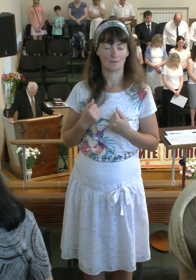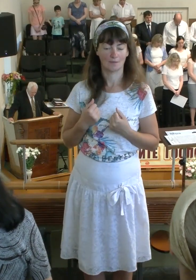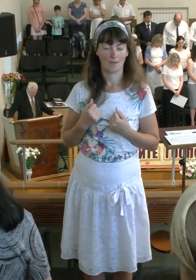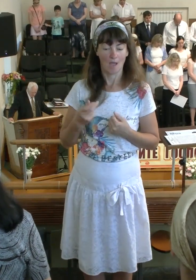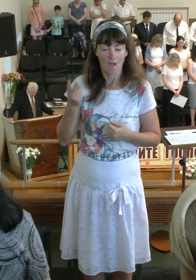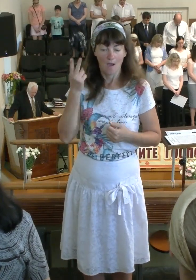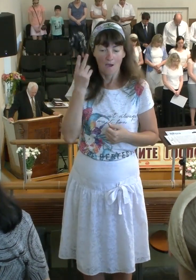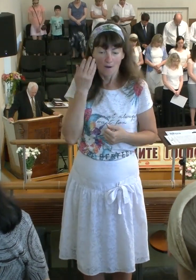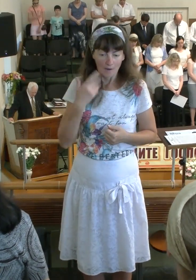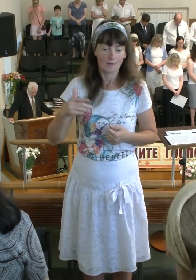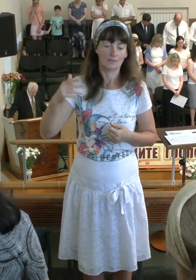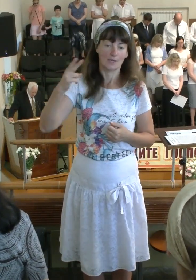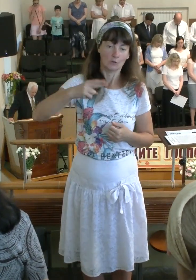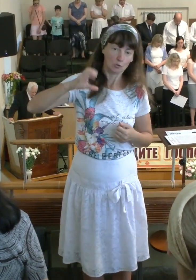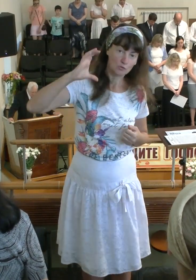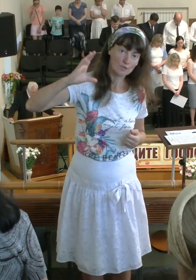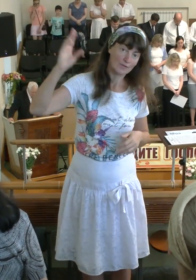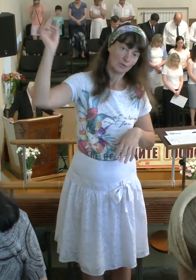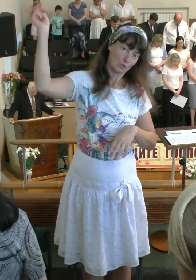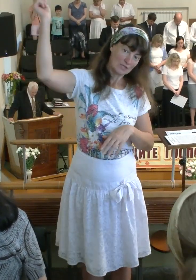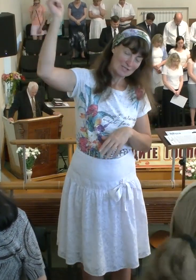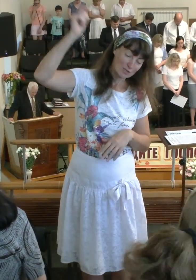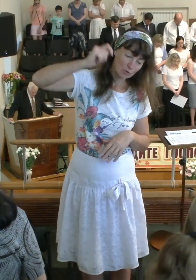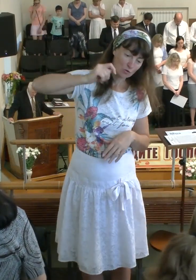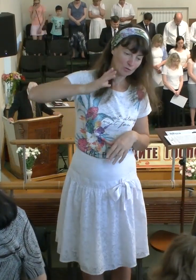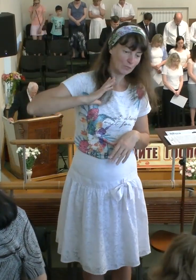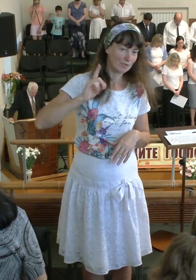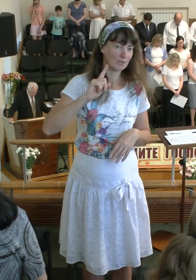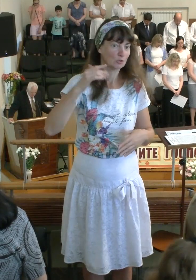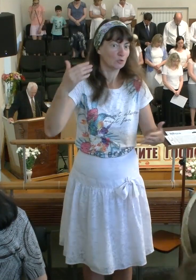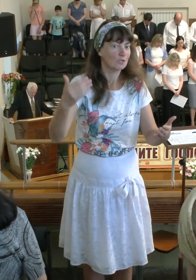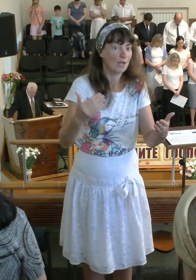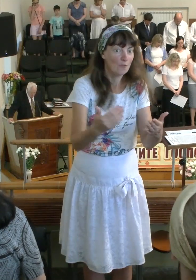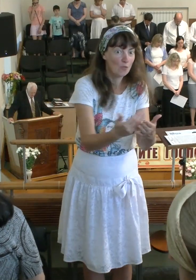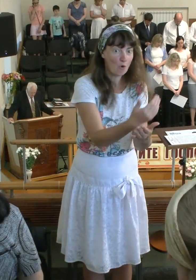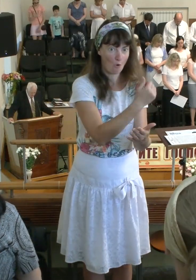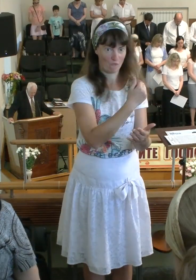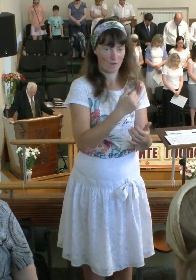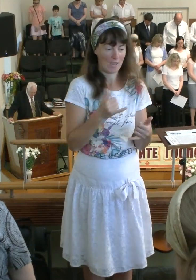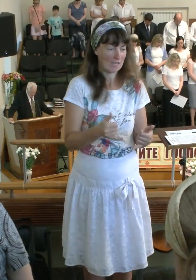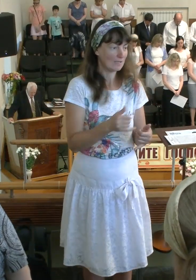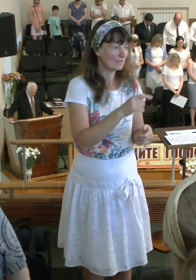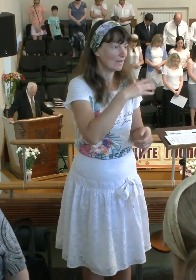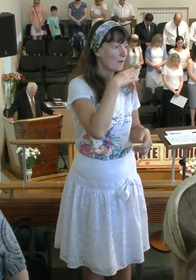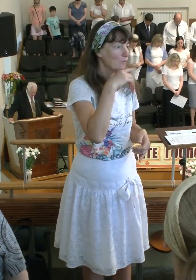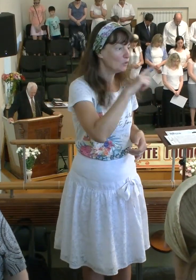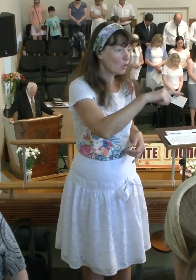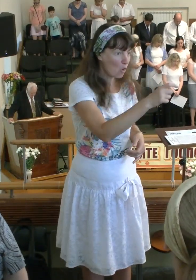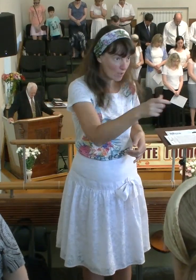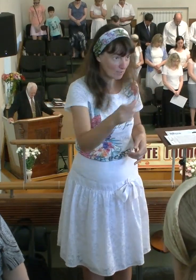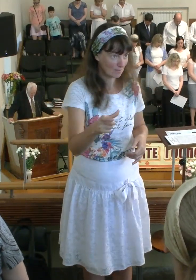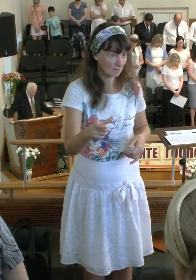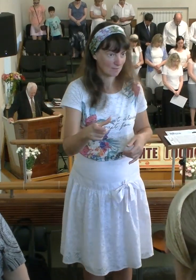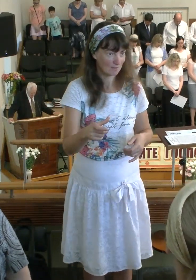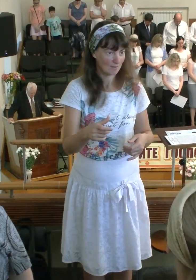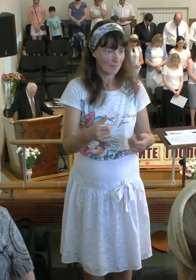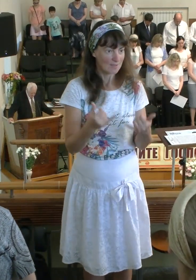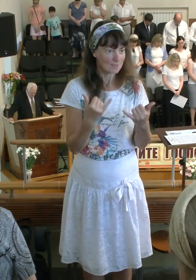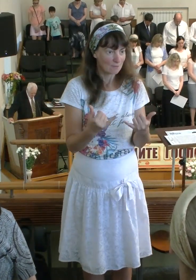когда Дух Святой сошел, было нечто новое. Для многих из нас и сегодня это